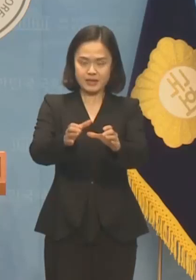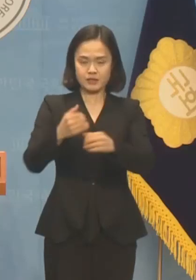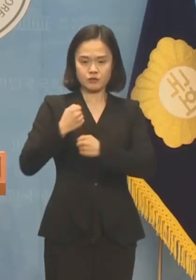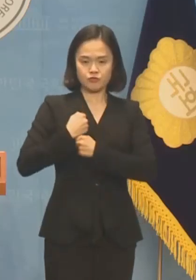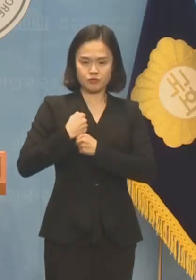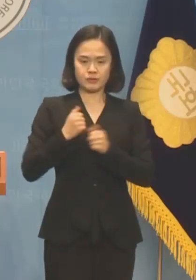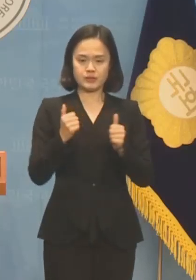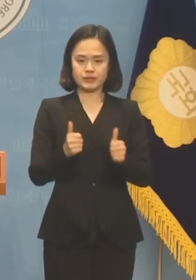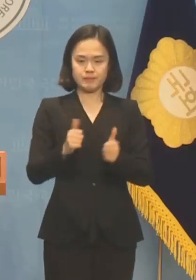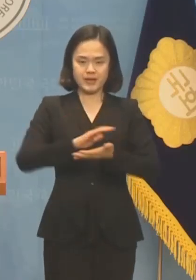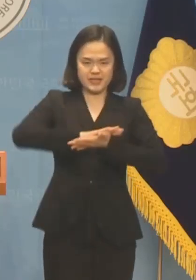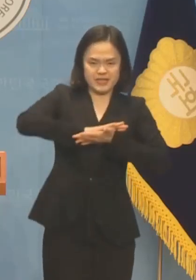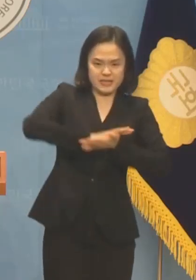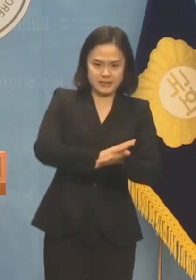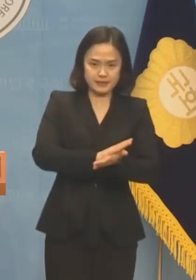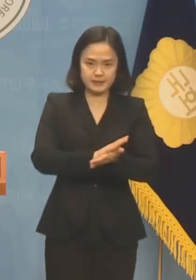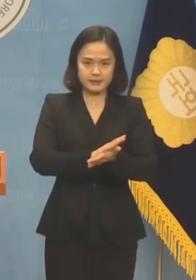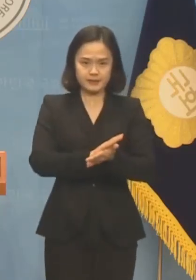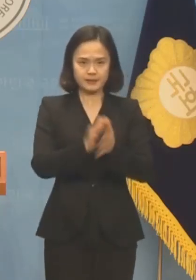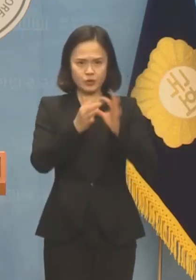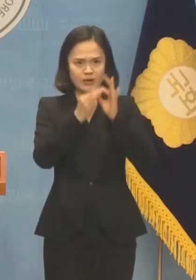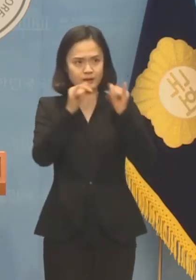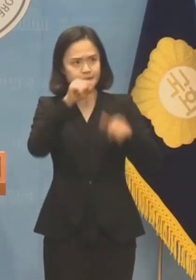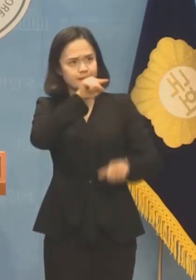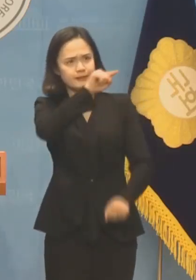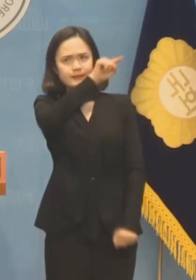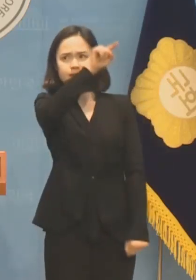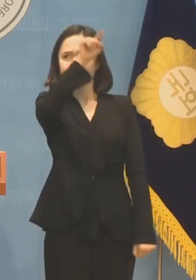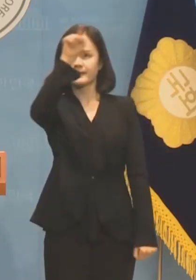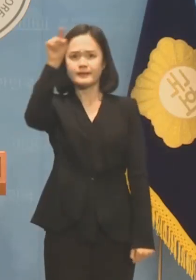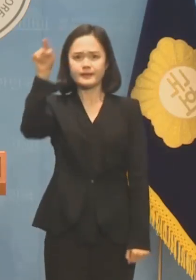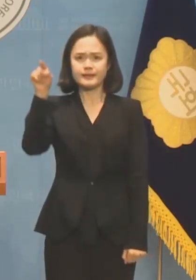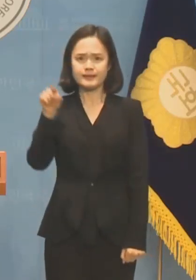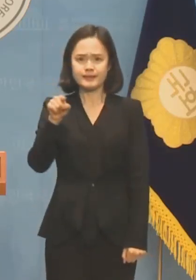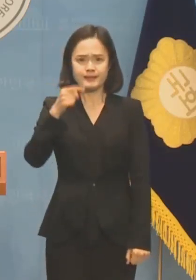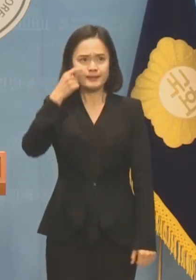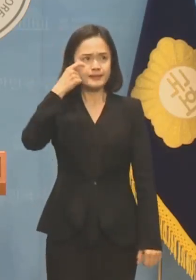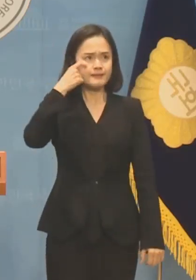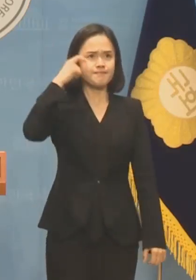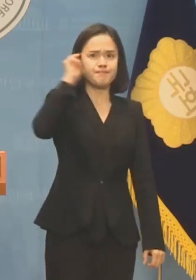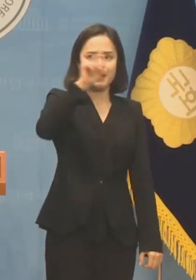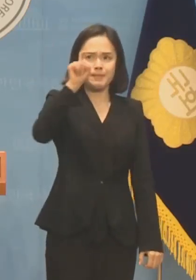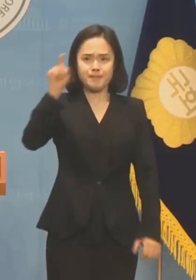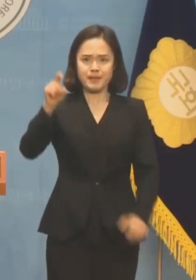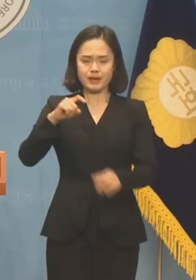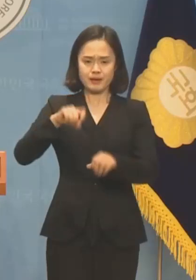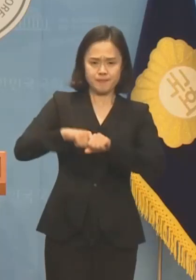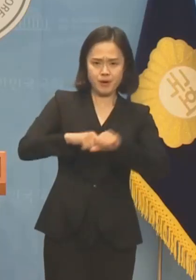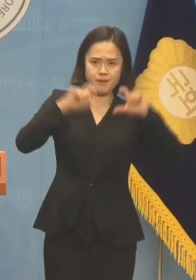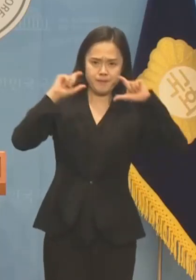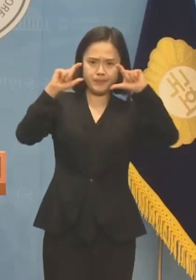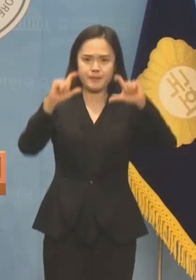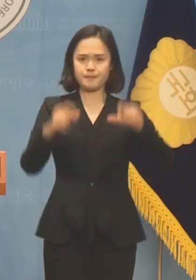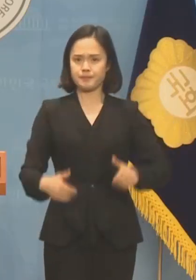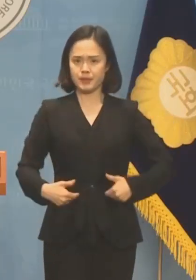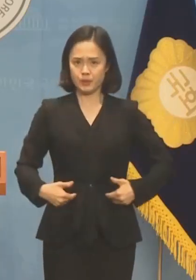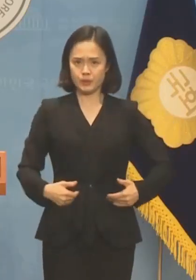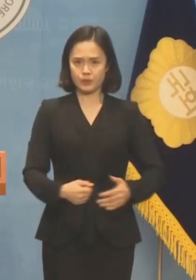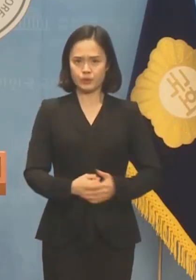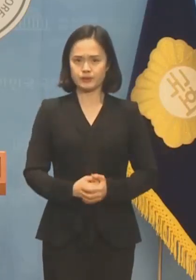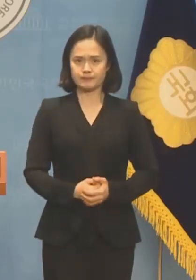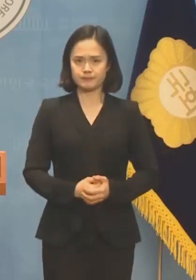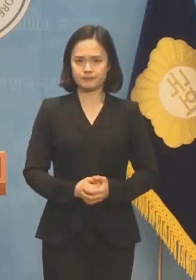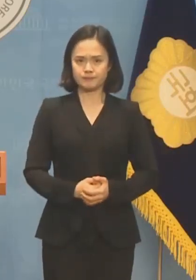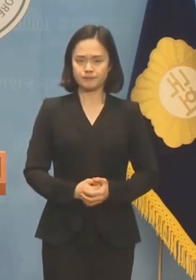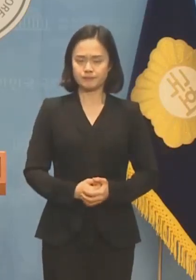질밟은 관련자들을 발본색원하여 엄하게 처벌해야 할 것입니다. 이제 재병